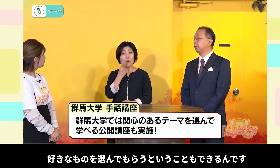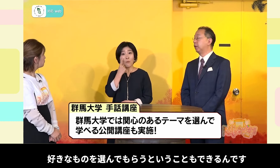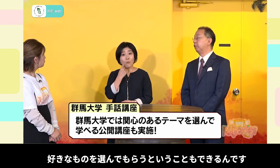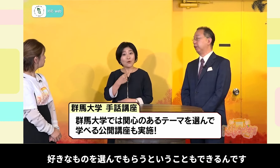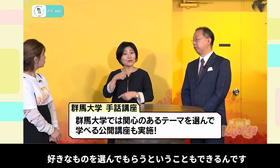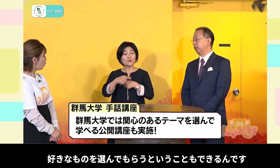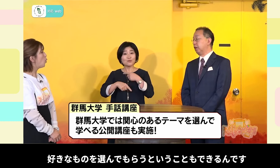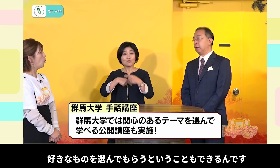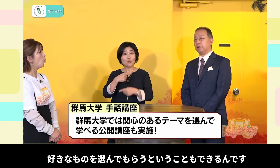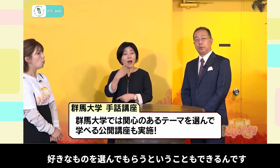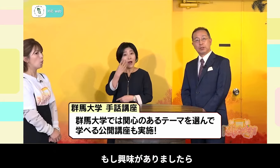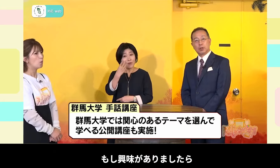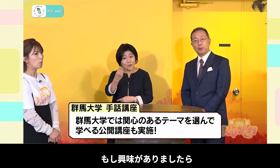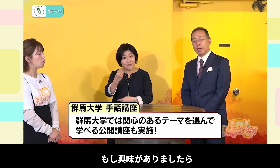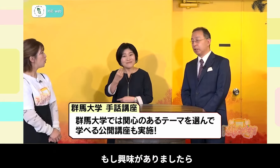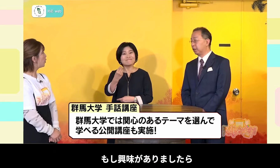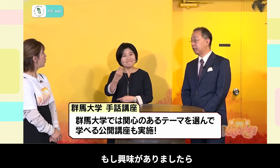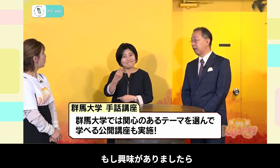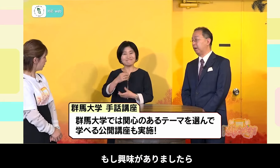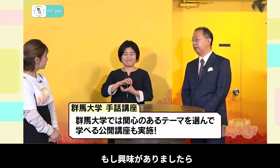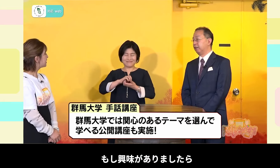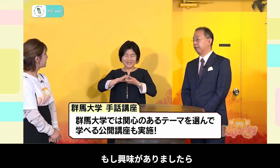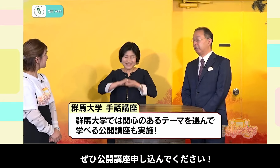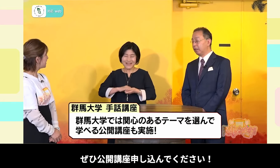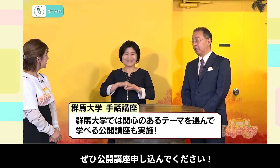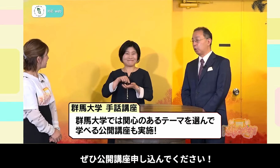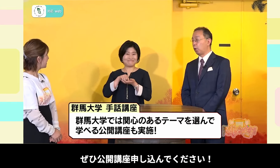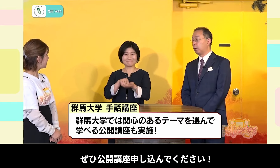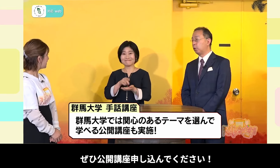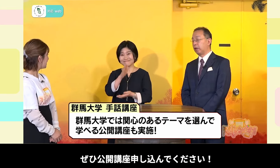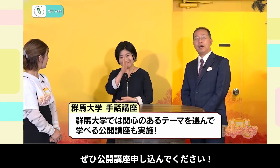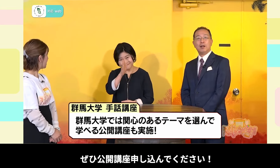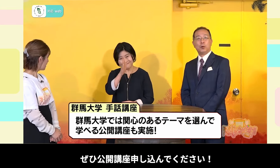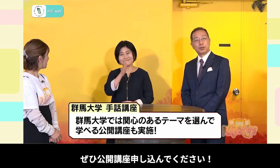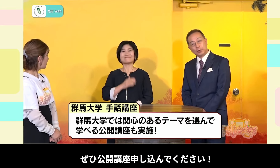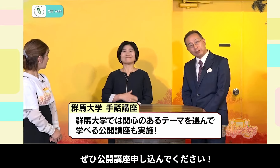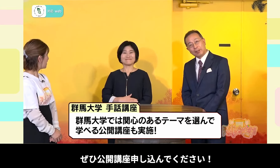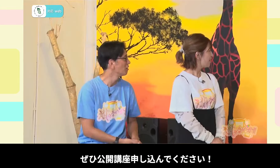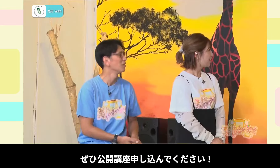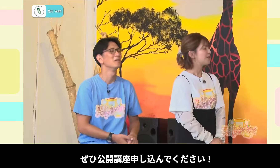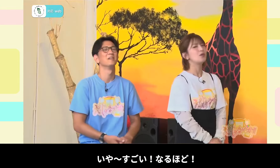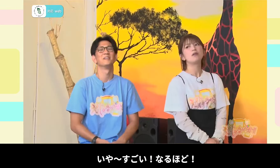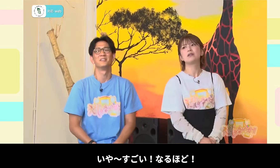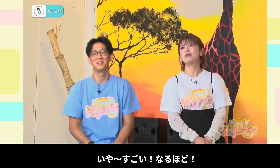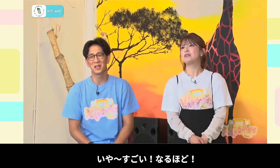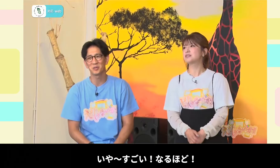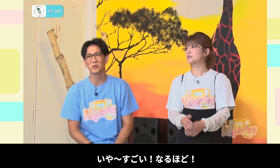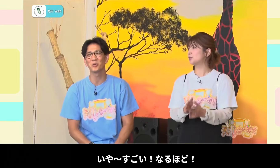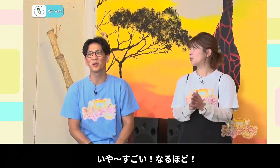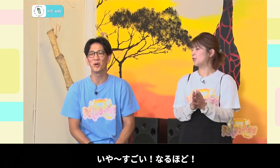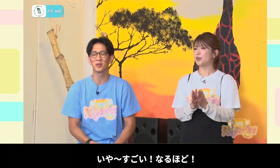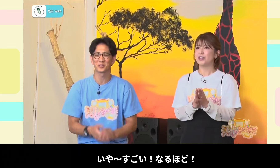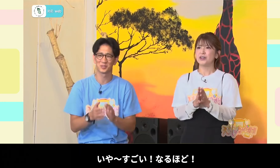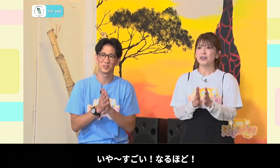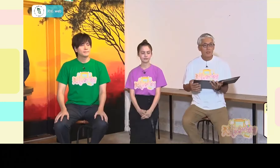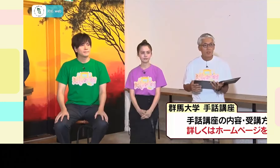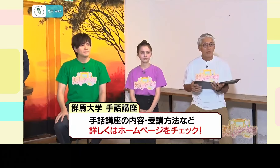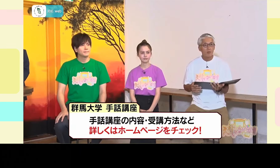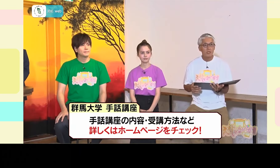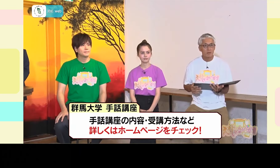もできるんです、もし興味がありましたらぜひ公開講座申し込んでください。 なるほど。 手話講座の